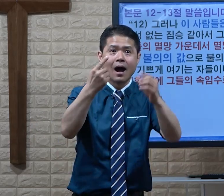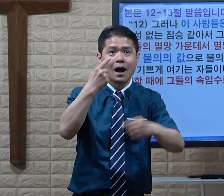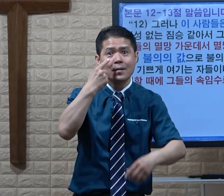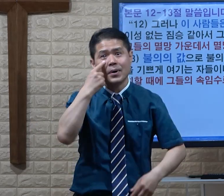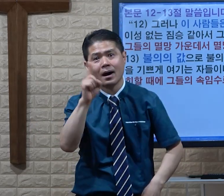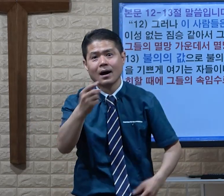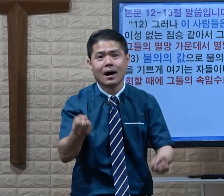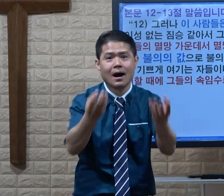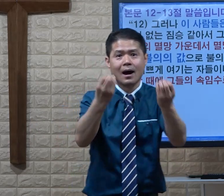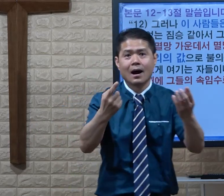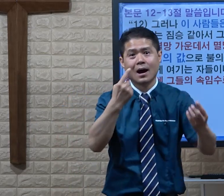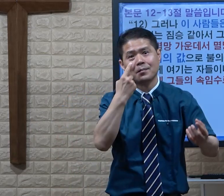오히려 더 기뻐하고